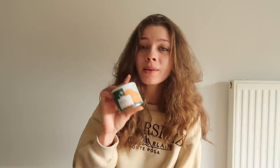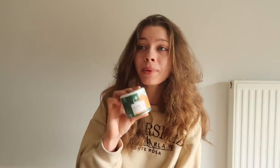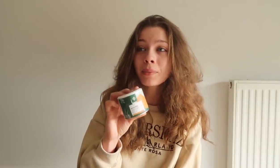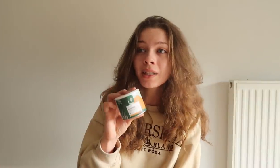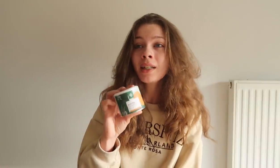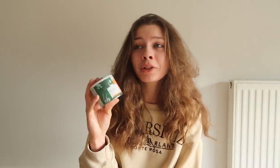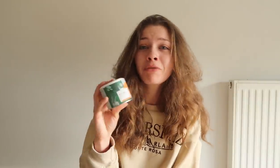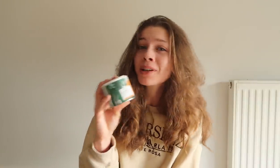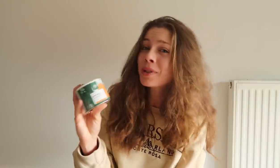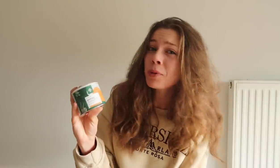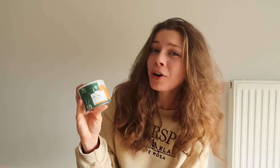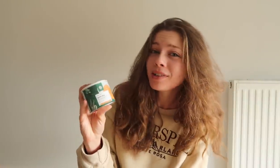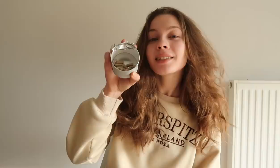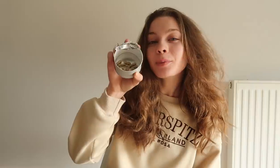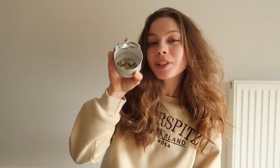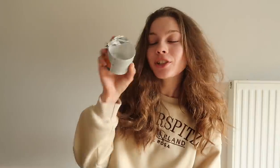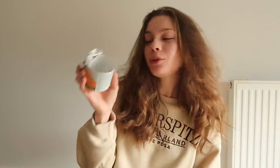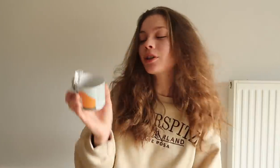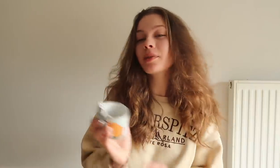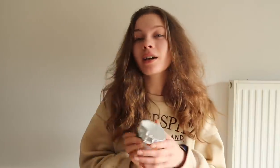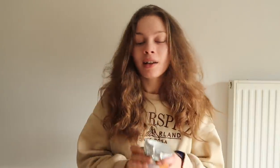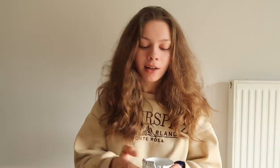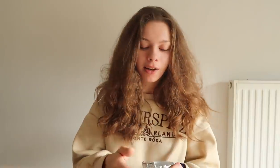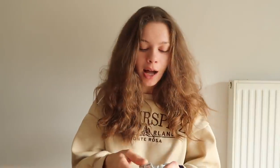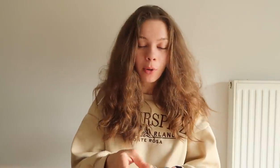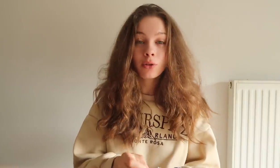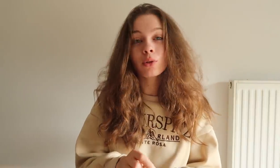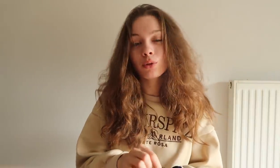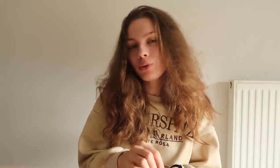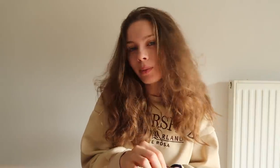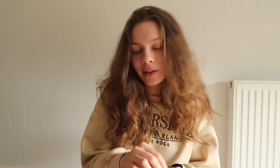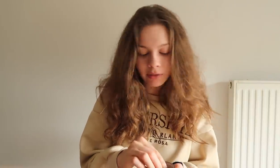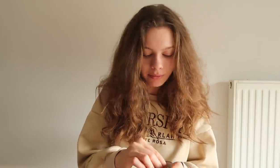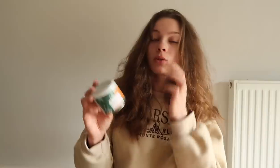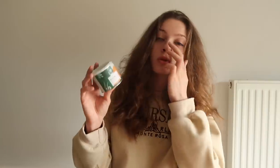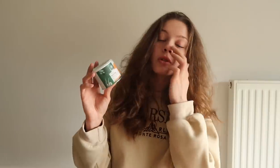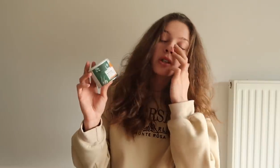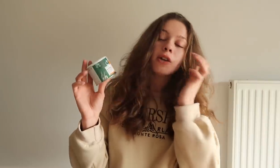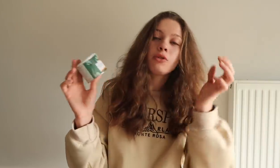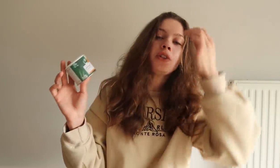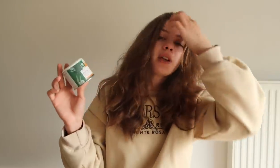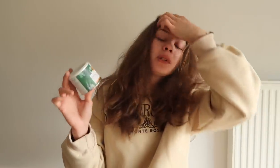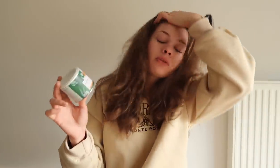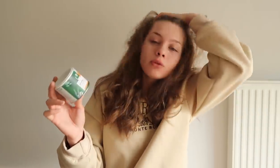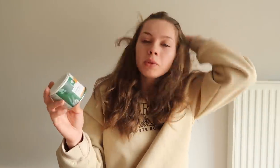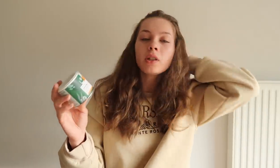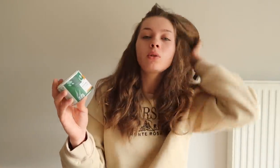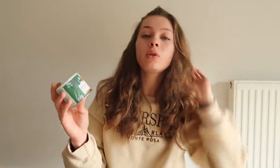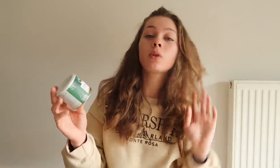me permet d'en avoir un petit peu moins. C'est des petites gélules comme ça à prendre du coup tous les matins. Donc dedans il y a full vitamines, full minéraux et en plus